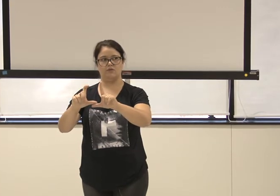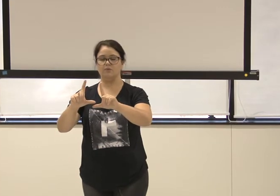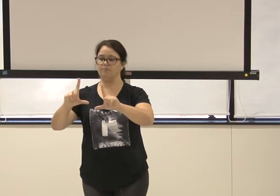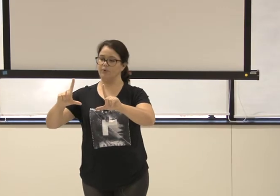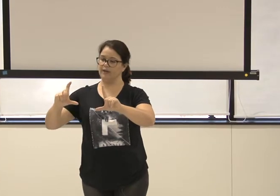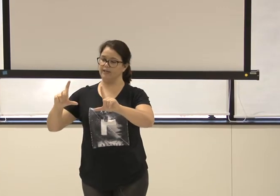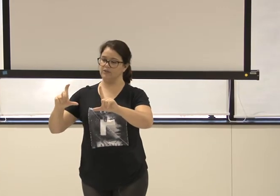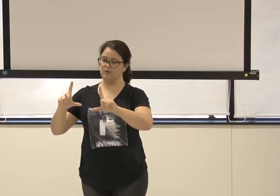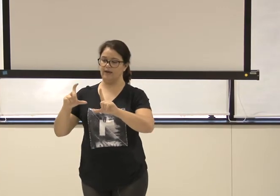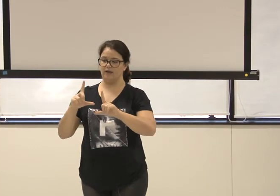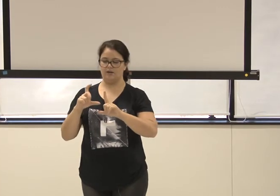Porque isso é